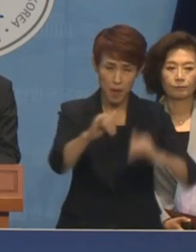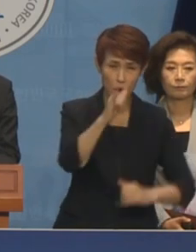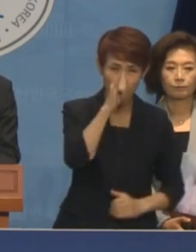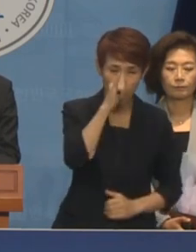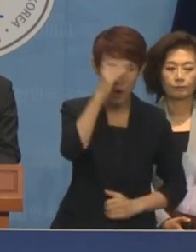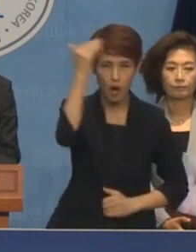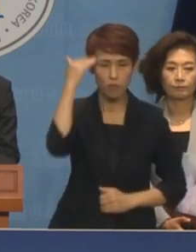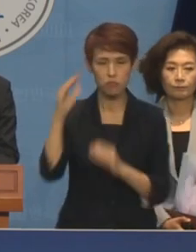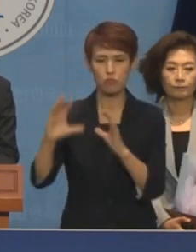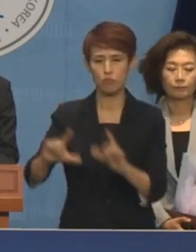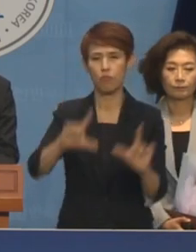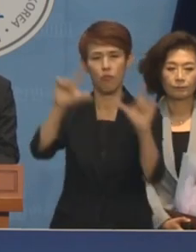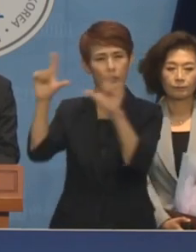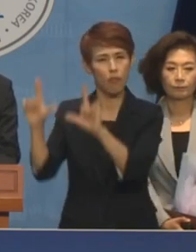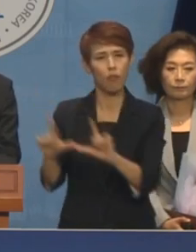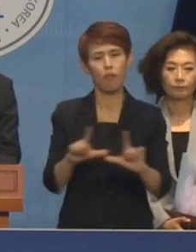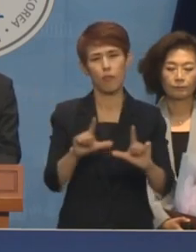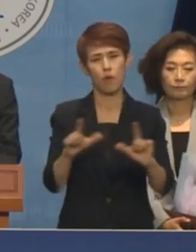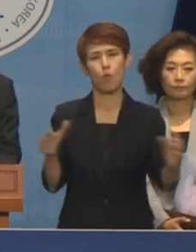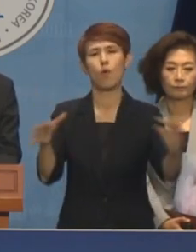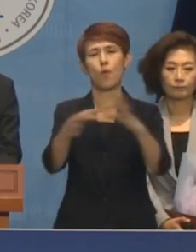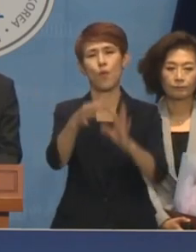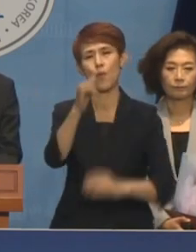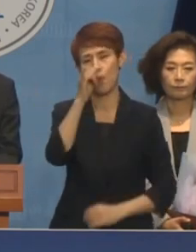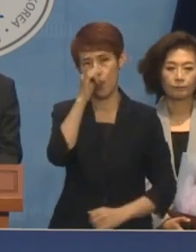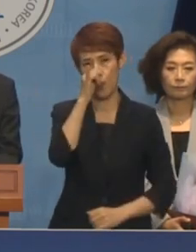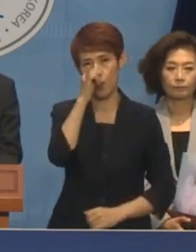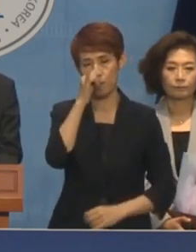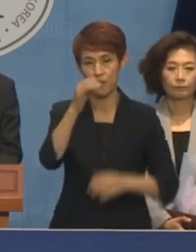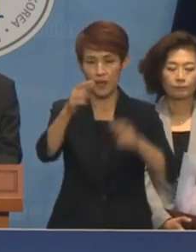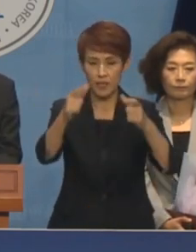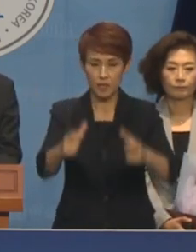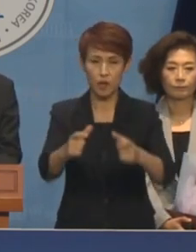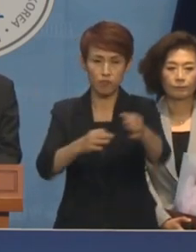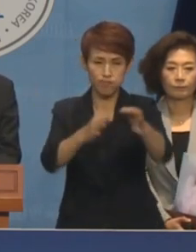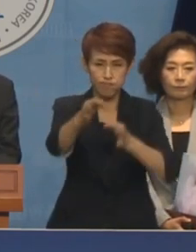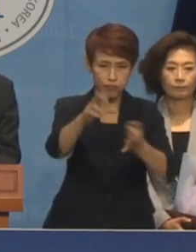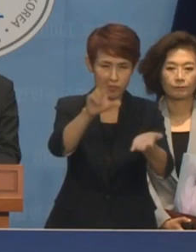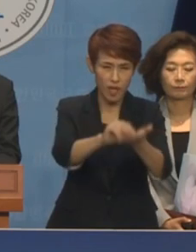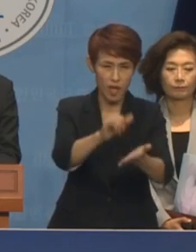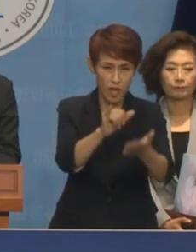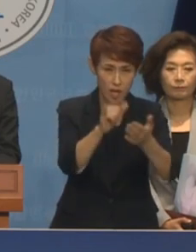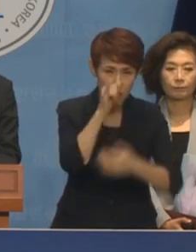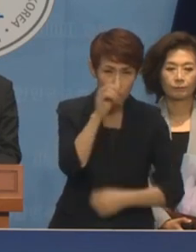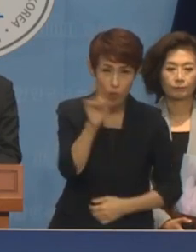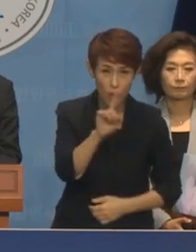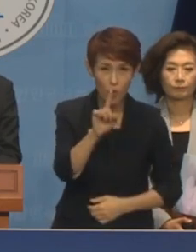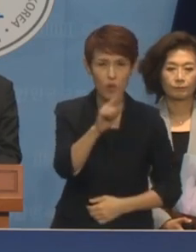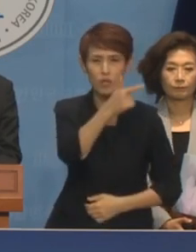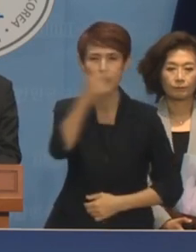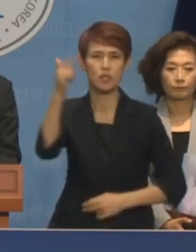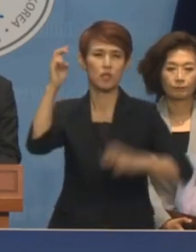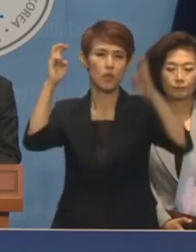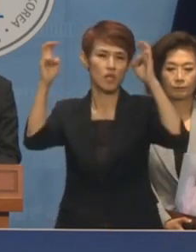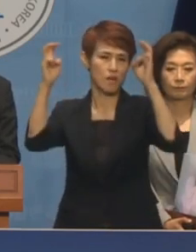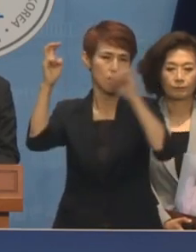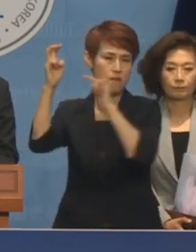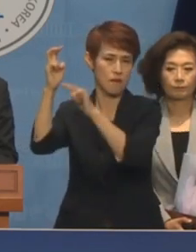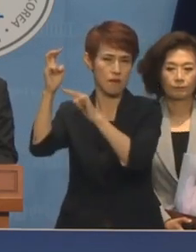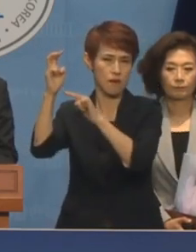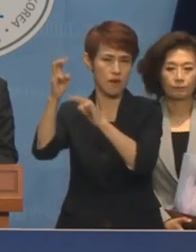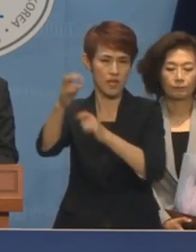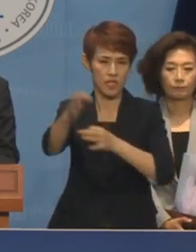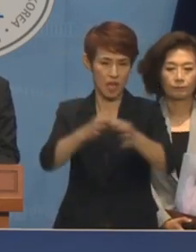민생과 직결되는 문제입니다. 지역 상권 붕괴의 중요한 원인 중 하나는 바로 대기업의 무분별한 지역